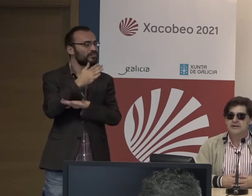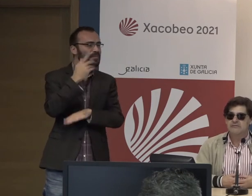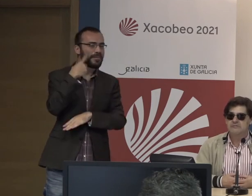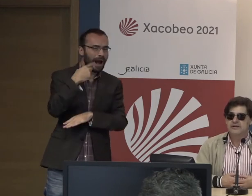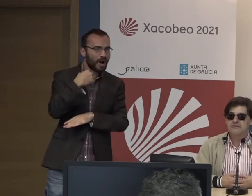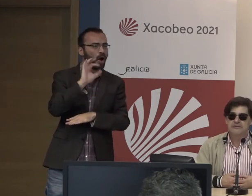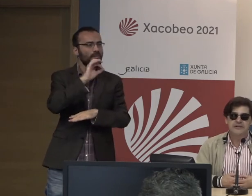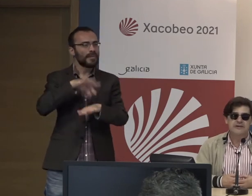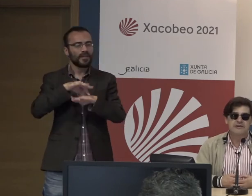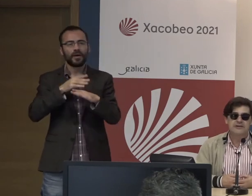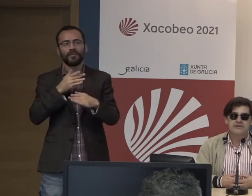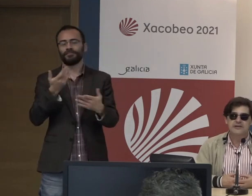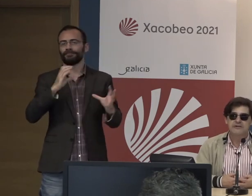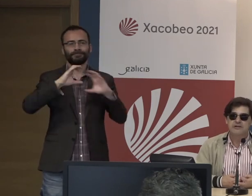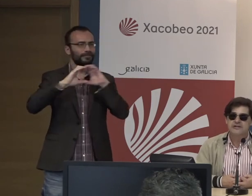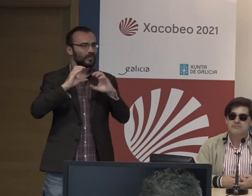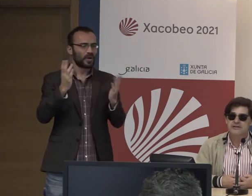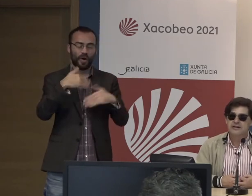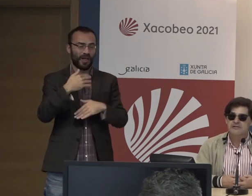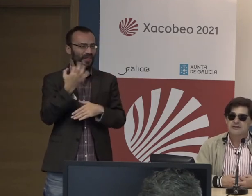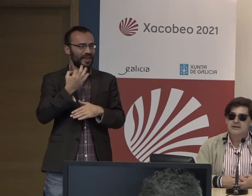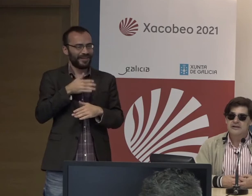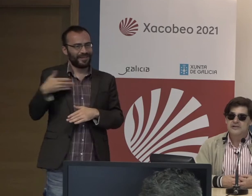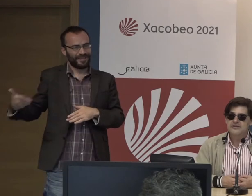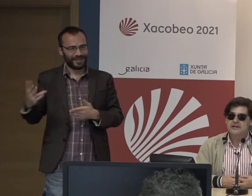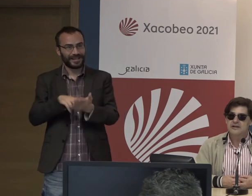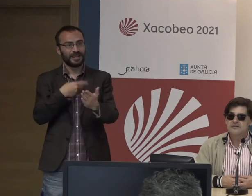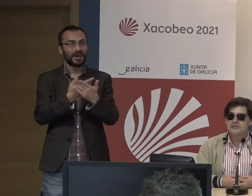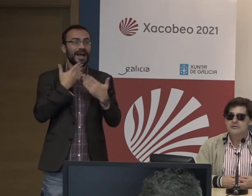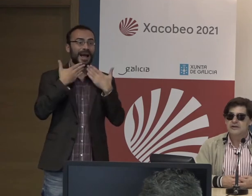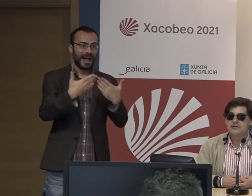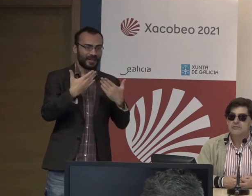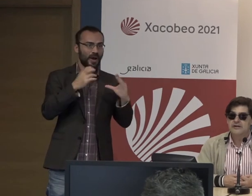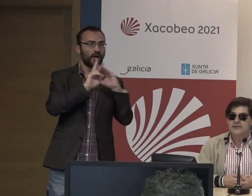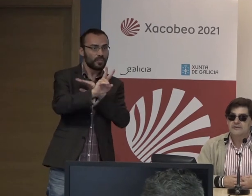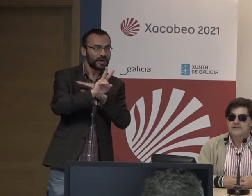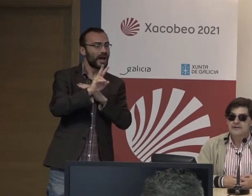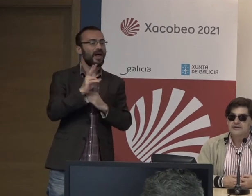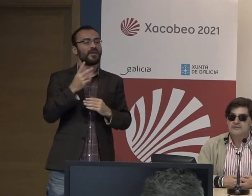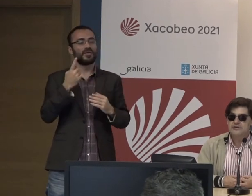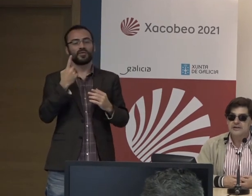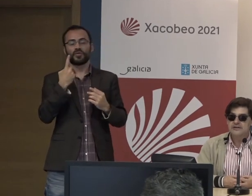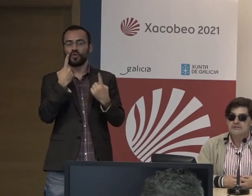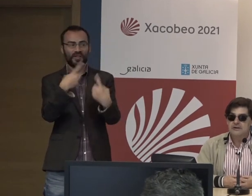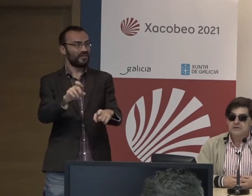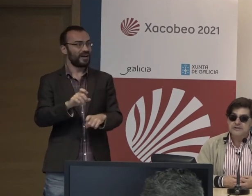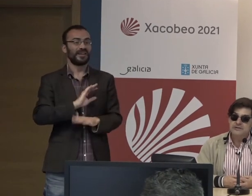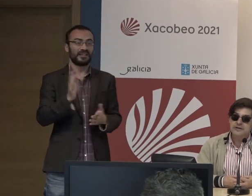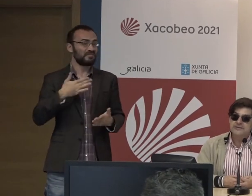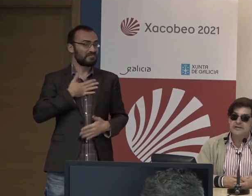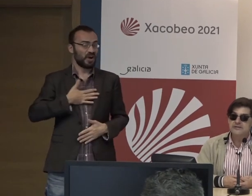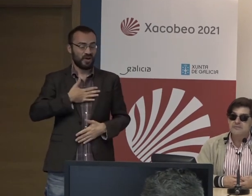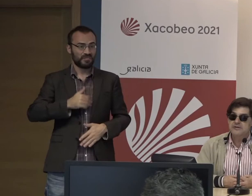tenía que ir al médico, tenía que ir a un animal, tenía que ir a un intérprete al lado. Gracias a las tecnologías de comunicación, ahora no tiene que hacerlo. Pero